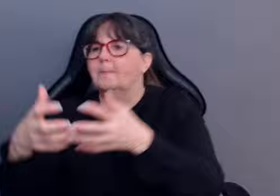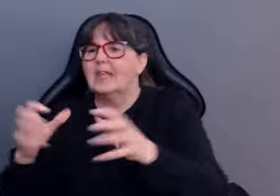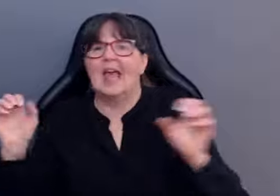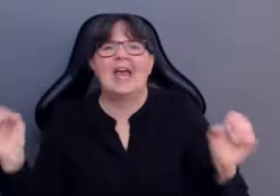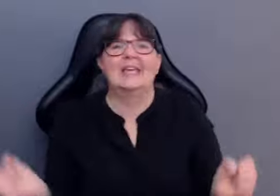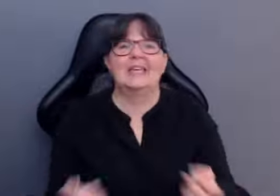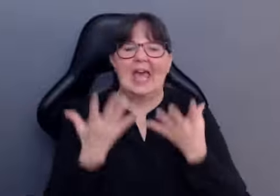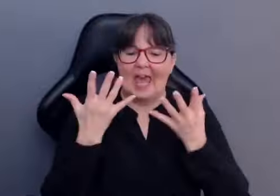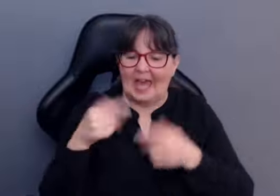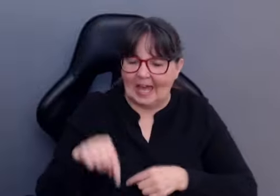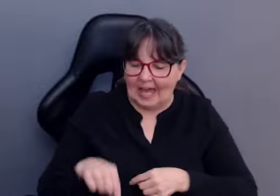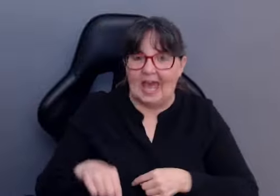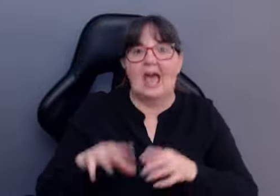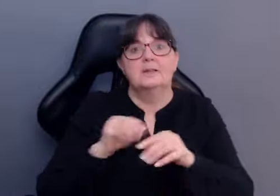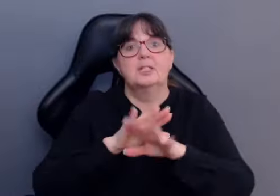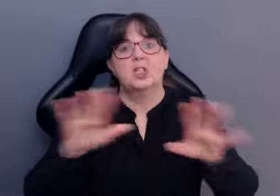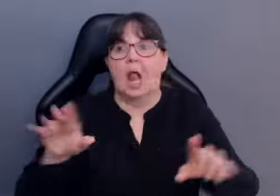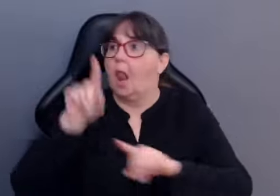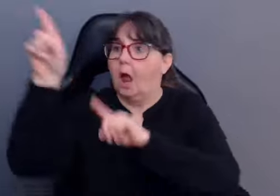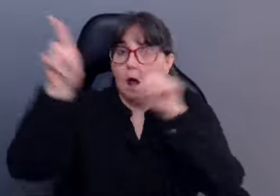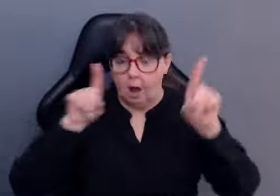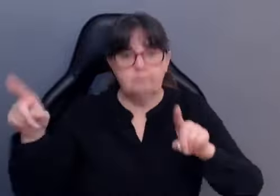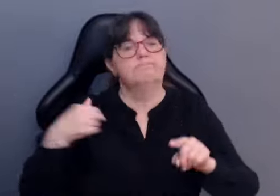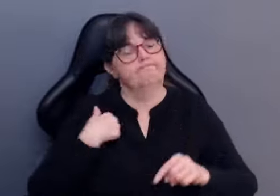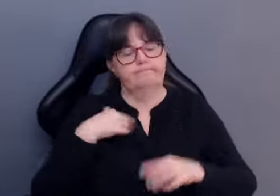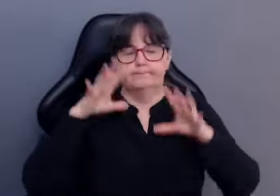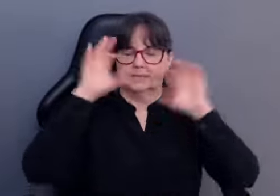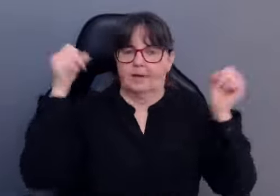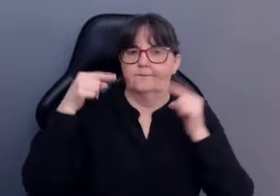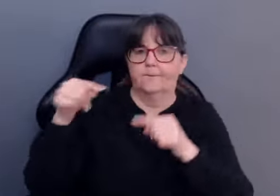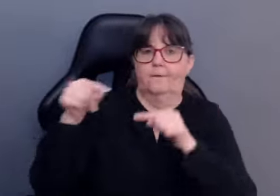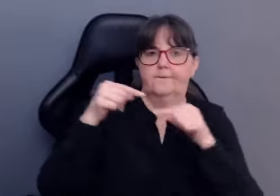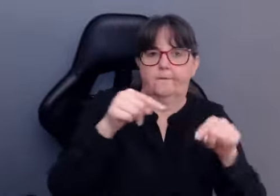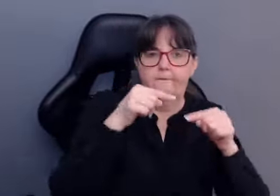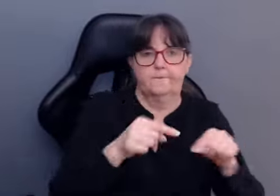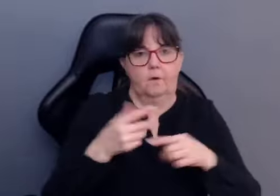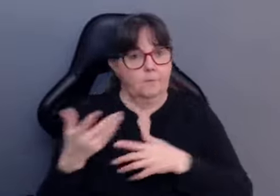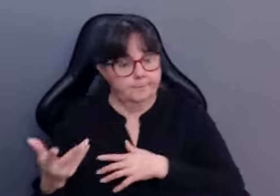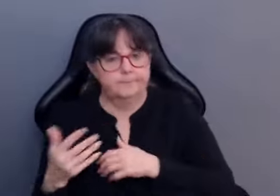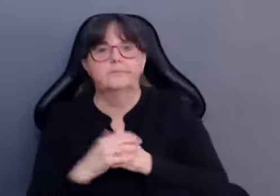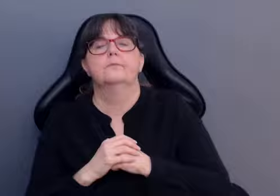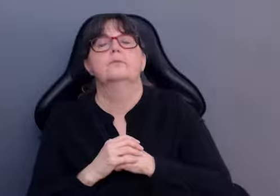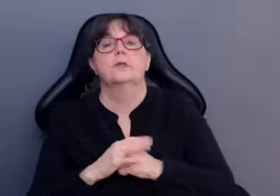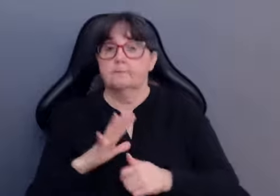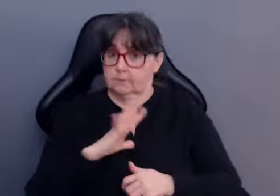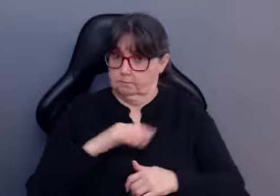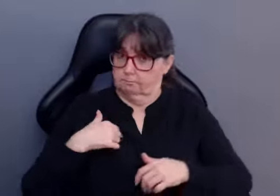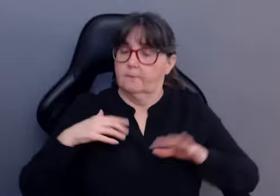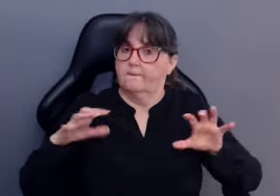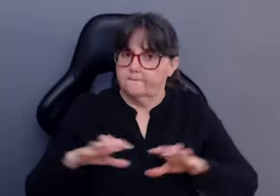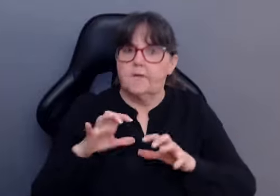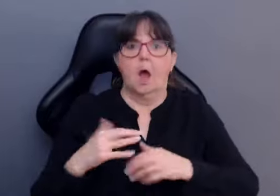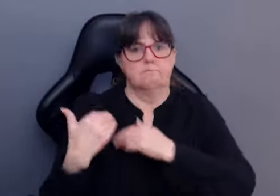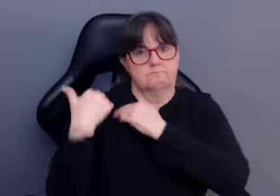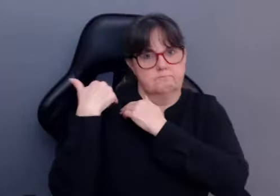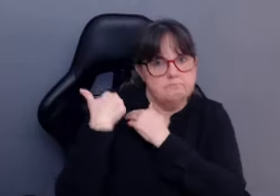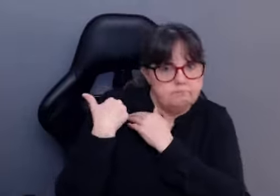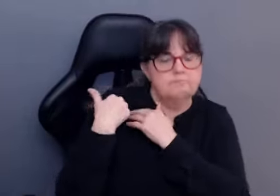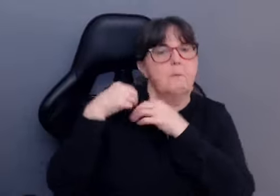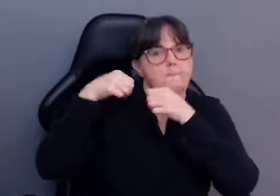par l'Assemblée générale ou le conseil d'administration, et il exerce tous les pouvoirs qui pourront de temps